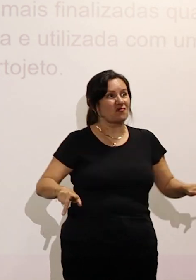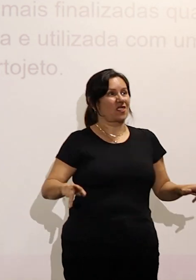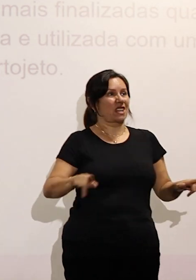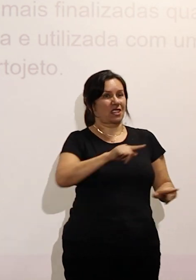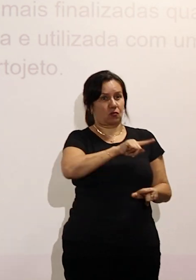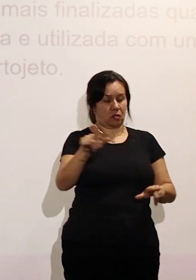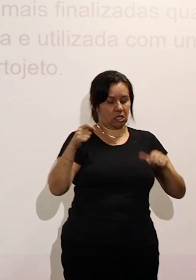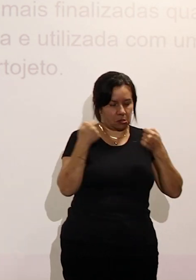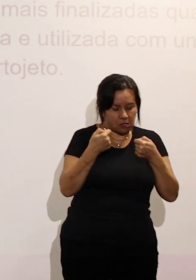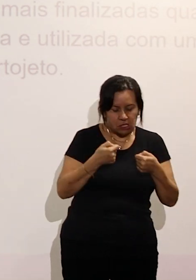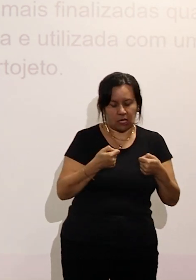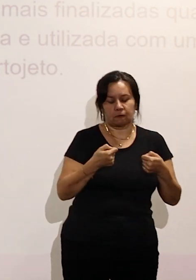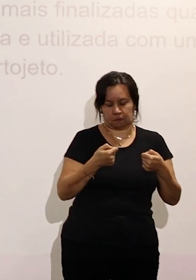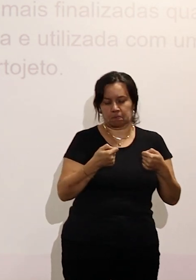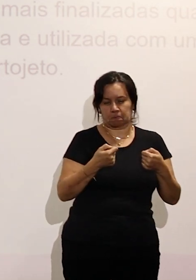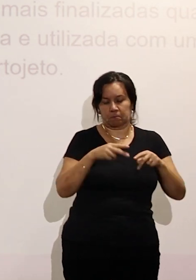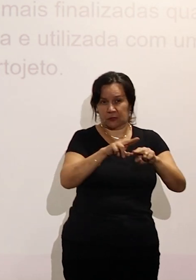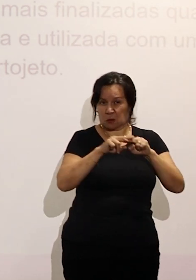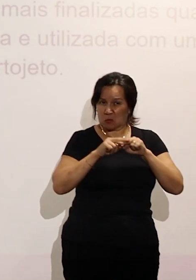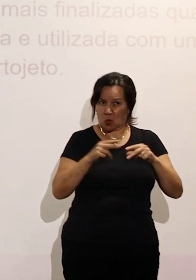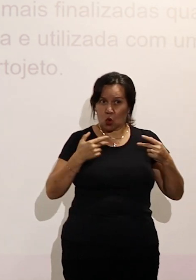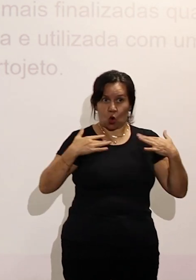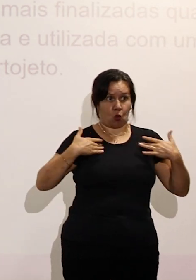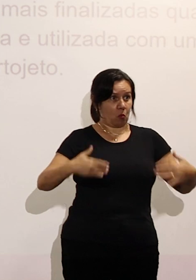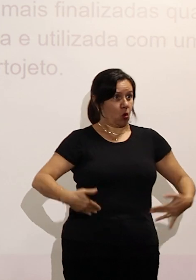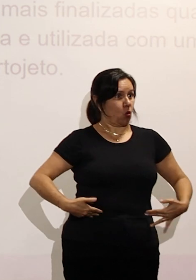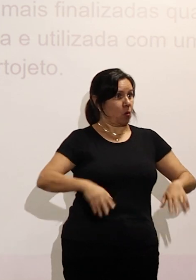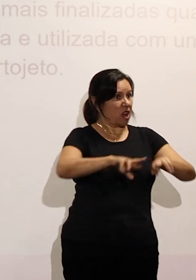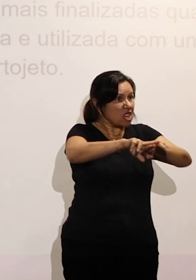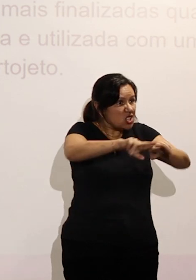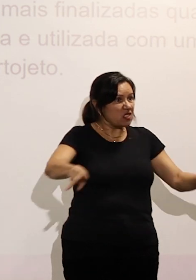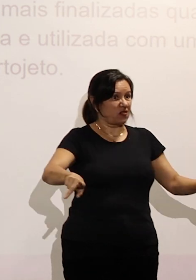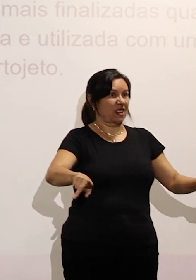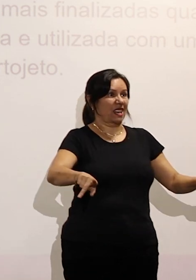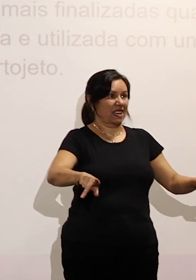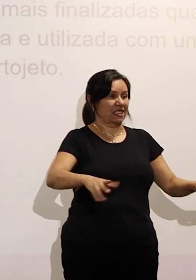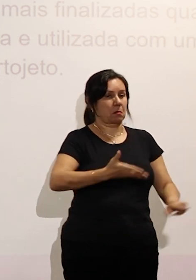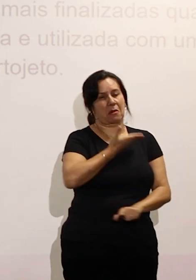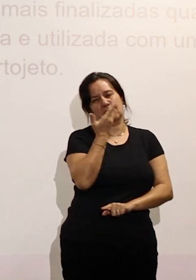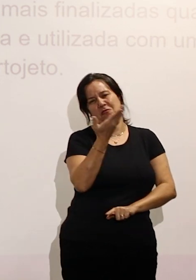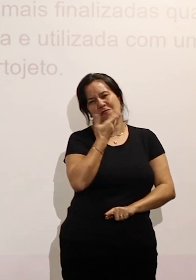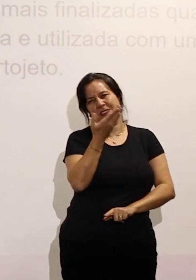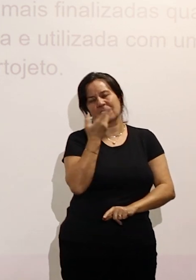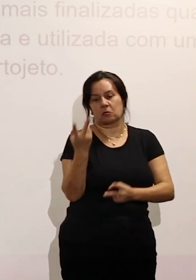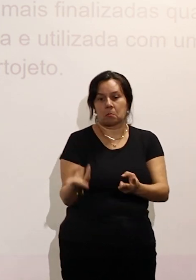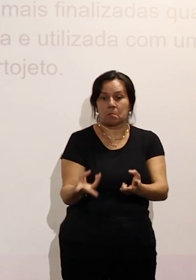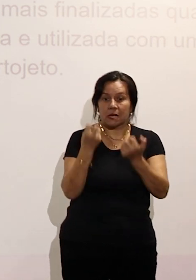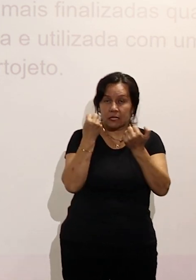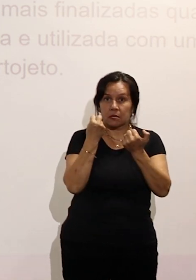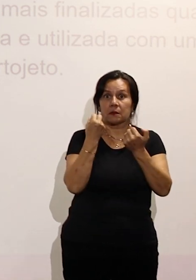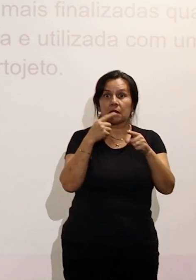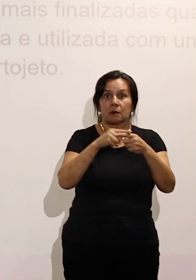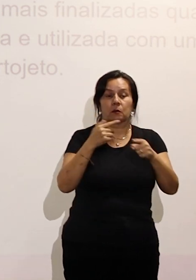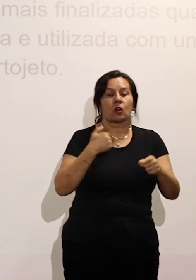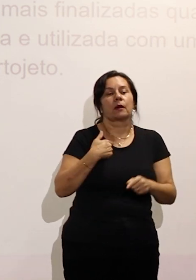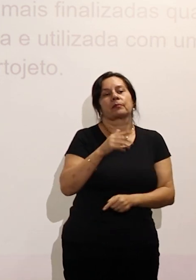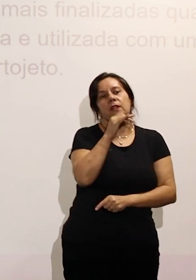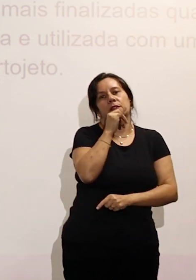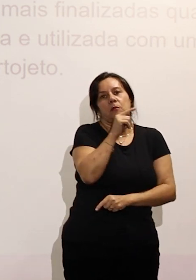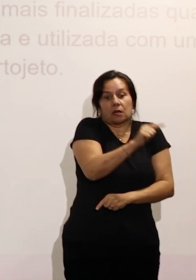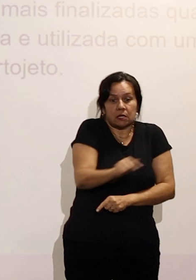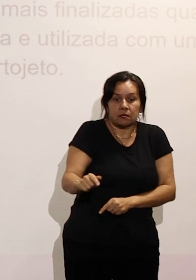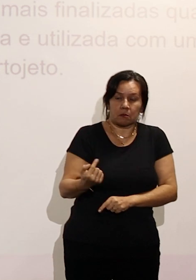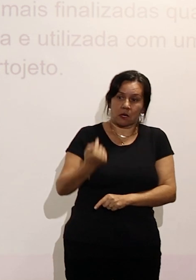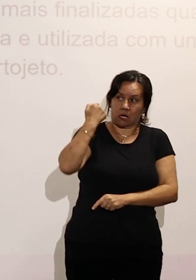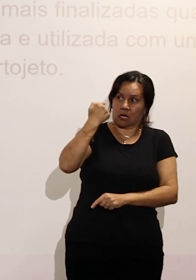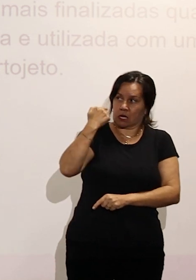precisava de uma roupa um pouco diferente que fosse mais fácil de ser percebida, né? Então, por exemplo, essa semana